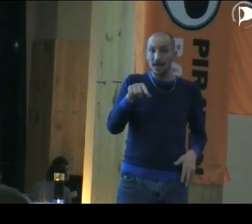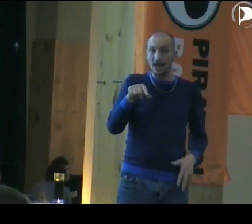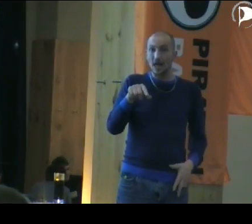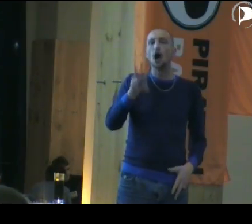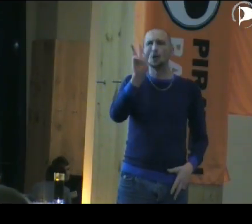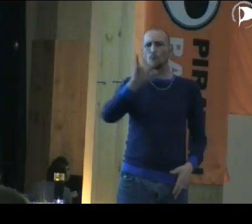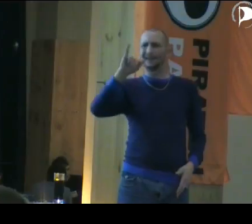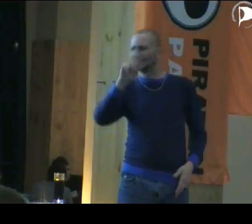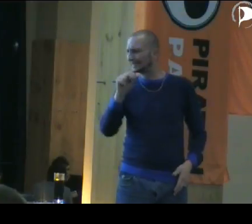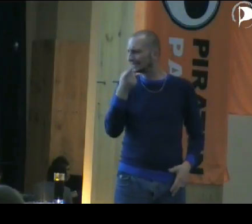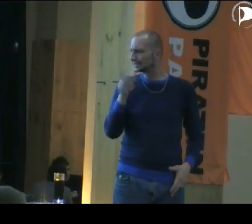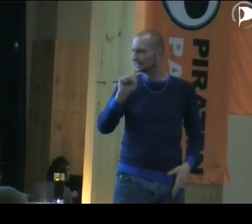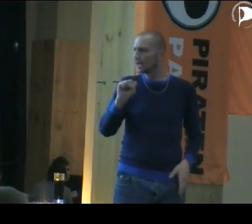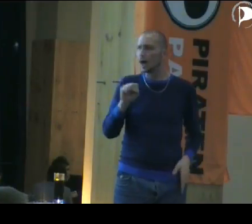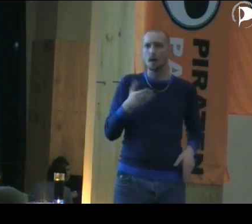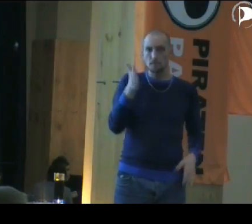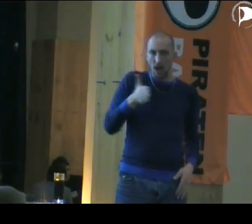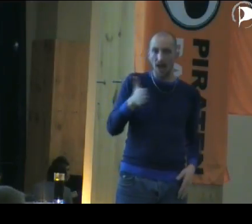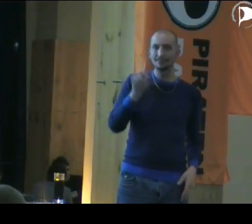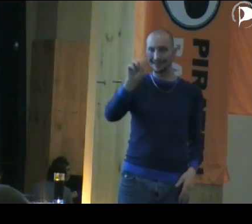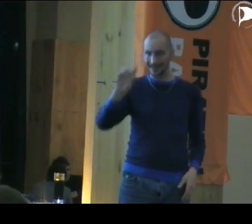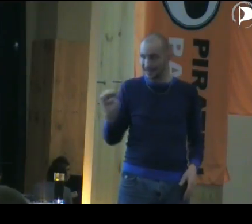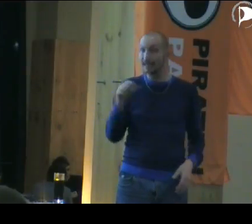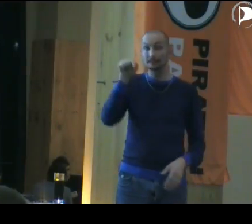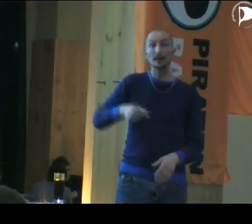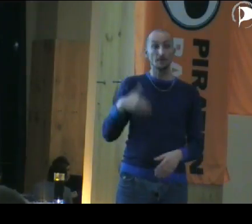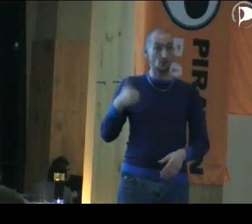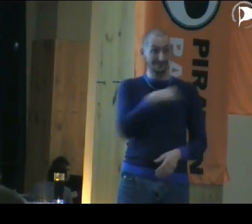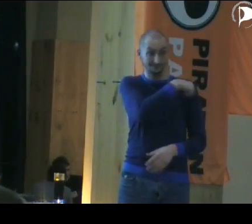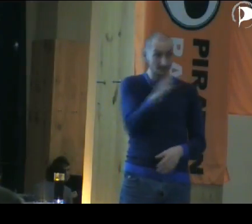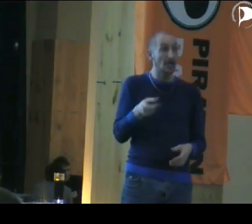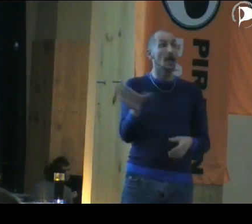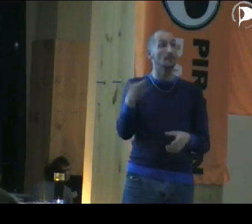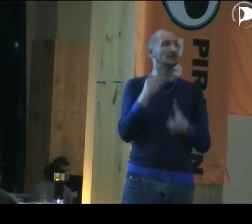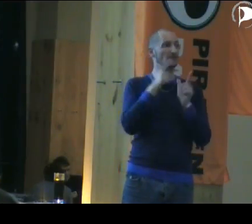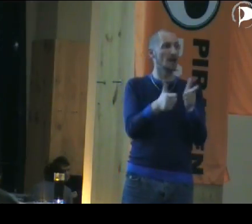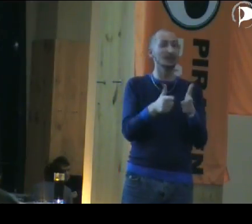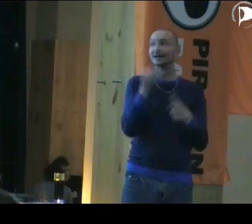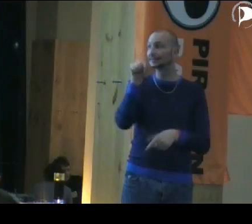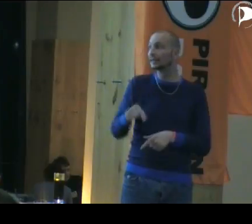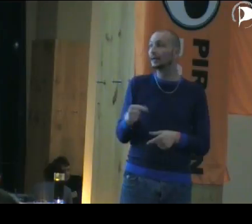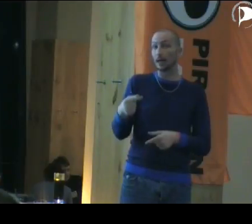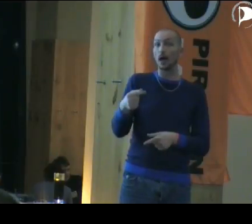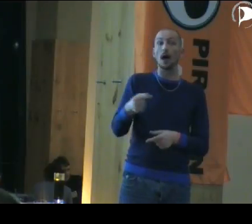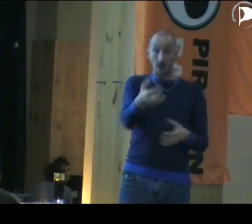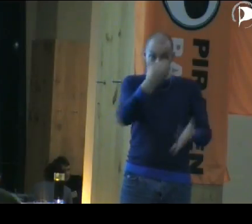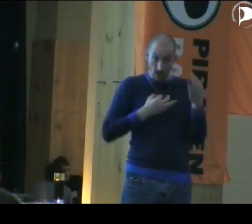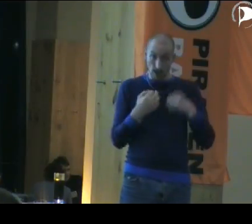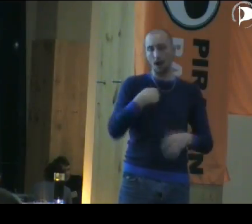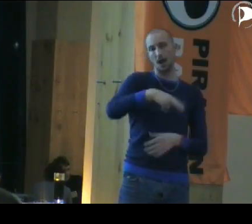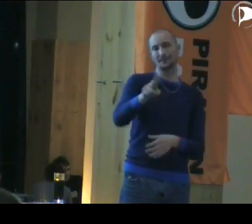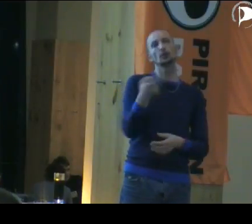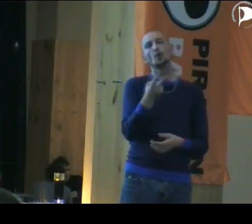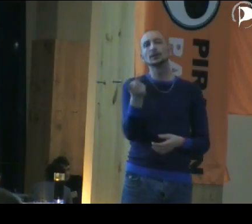dort könnt ihr aktives leben wirklich klar wir haben das stimmt kann ich gerne selber beantworten oder der abwehrmitte der auch